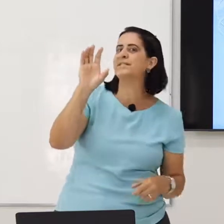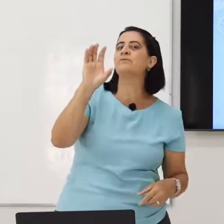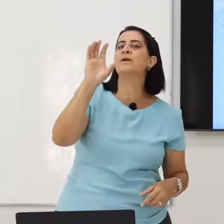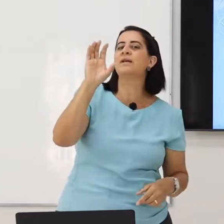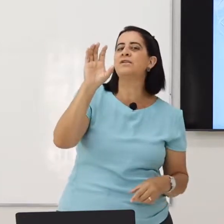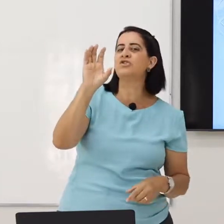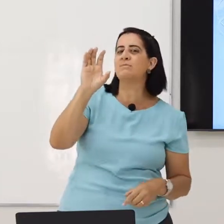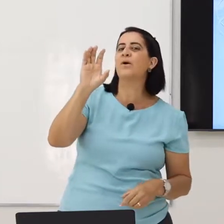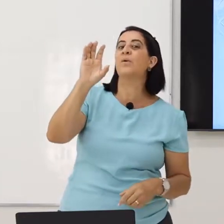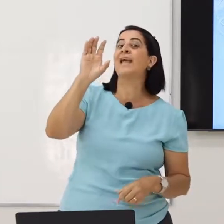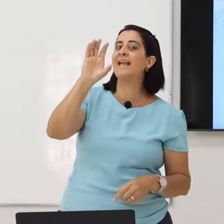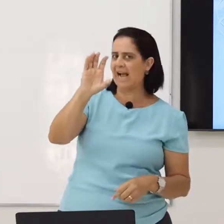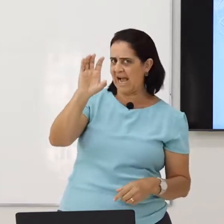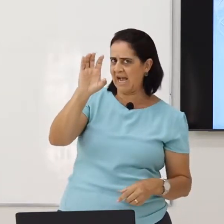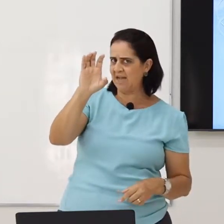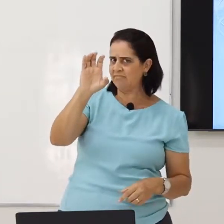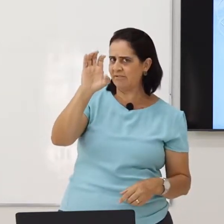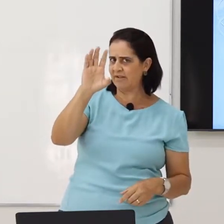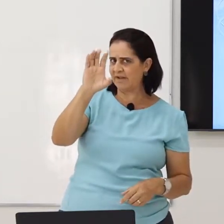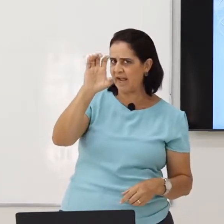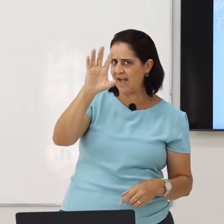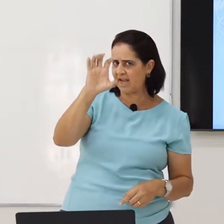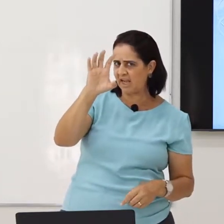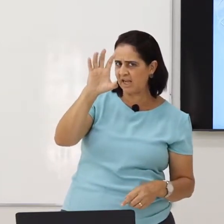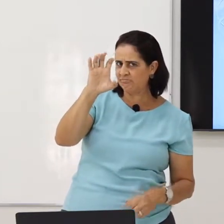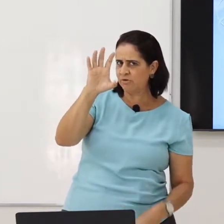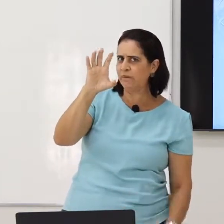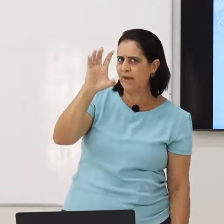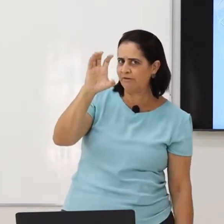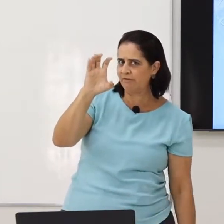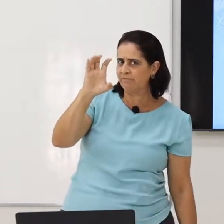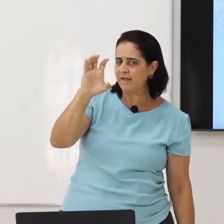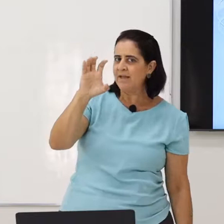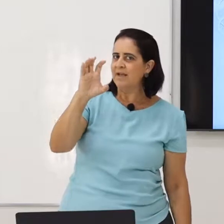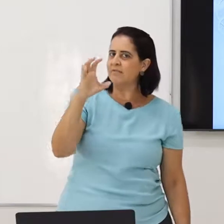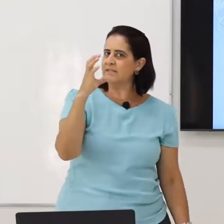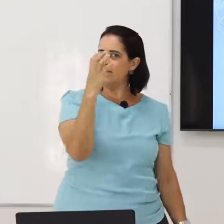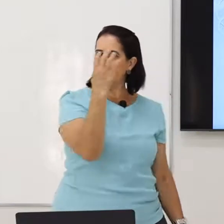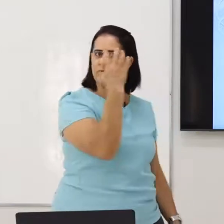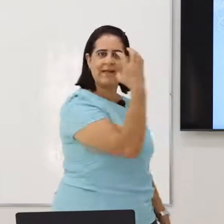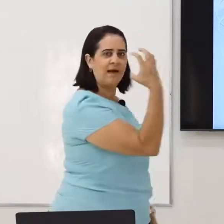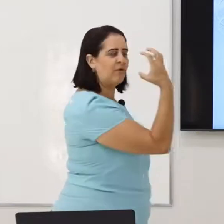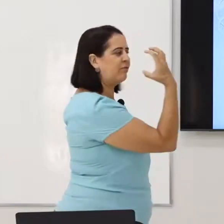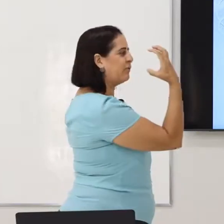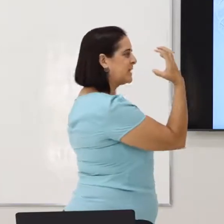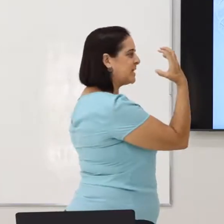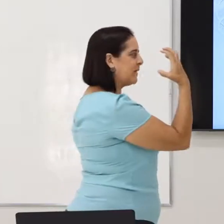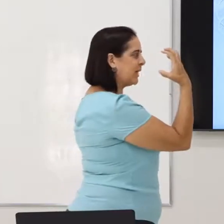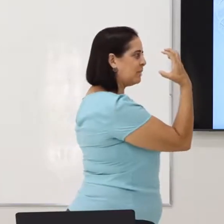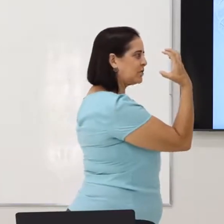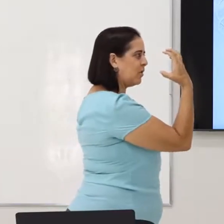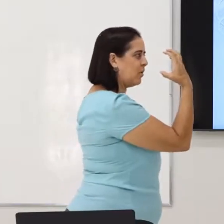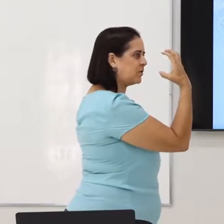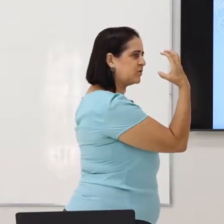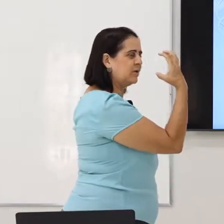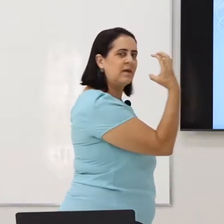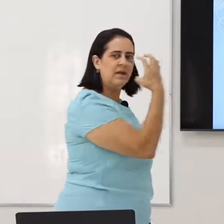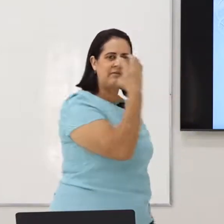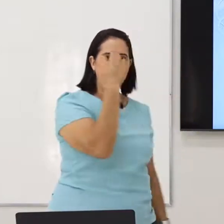configuração de mão em garra. Tá vendo a garra aqui do bravo? Você vai voltar a configuração aqui para o seu rosto e você vai